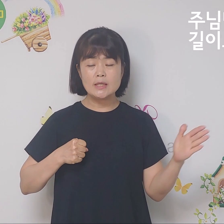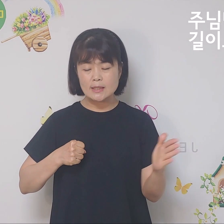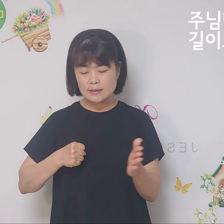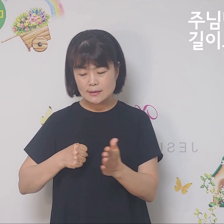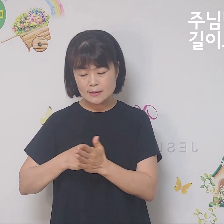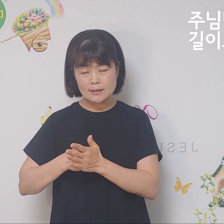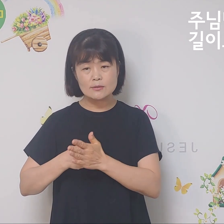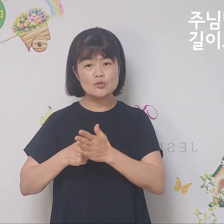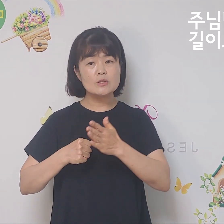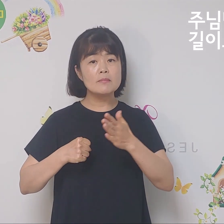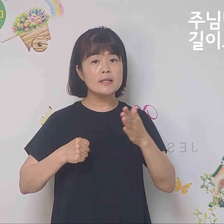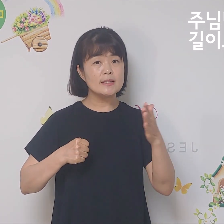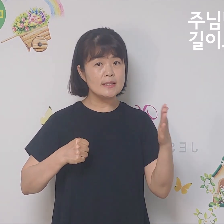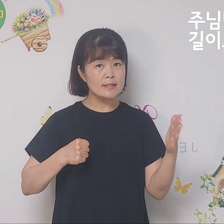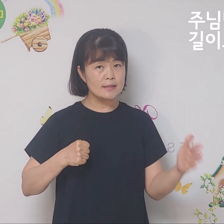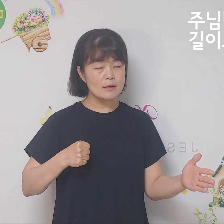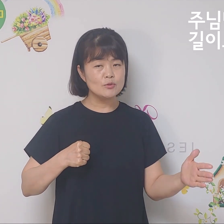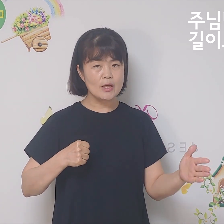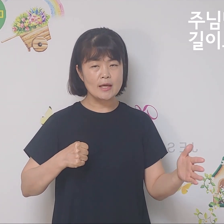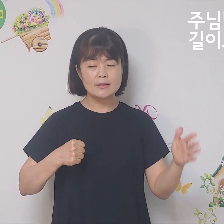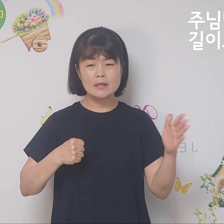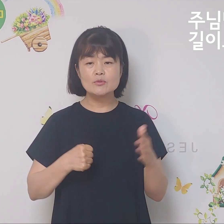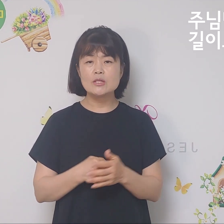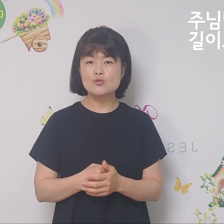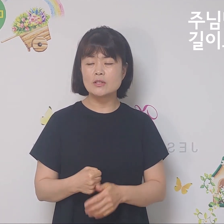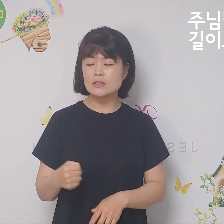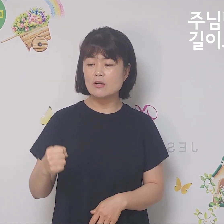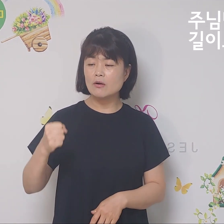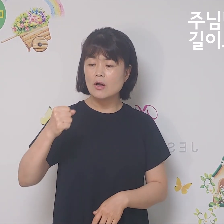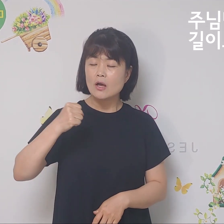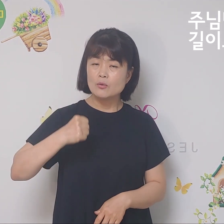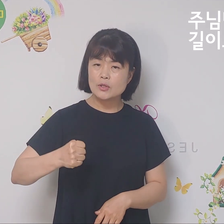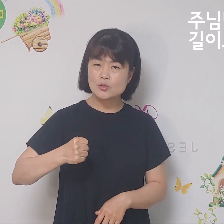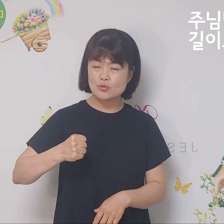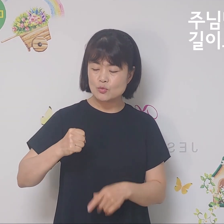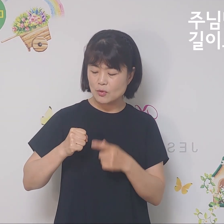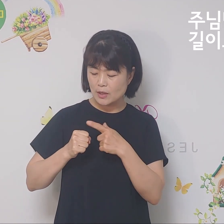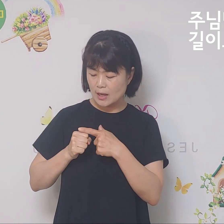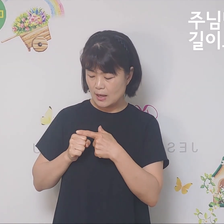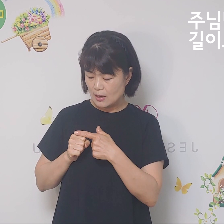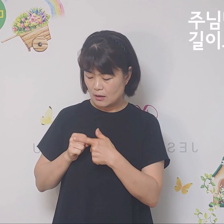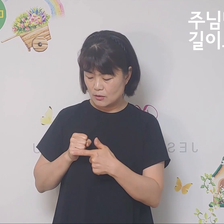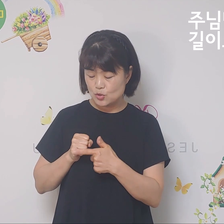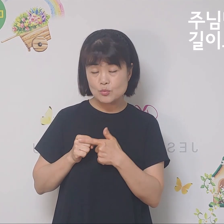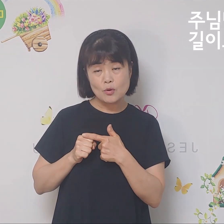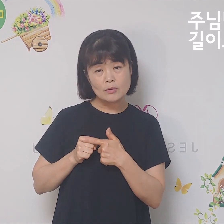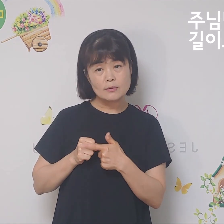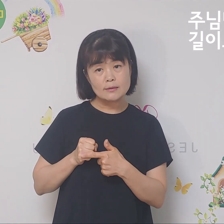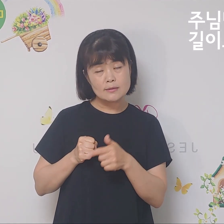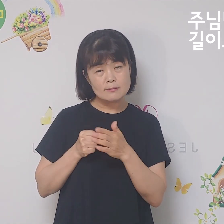오니 주님만이 길이기 때문에 수화는요 왼쪽 주먹에 주먹